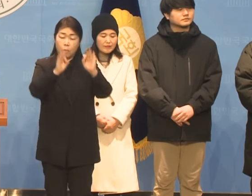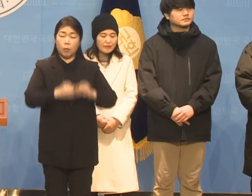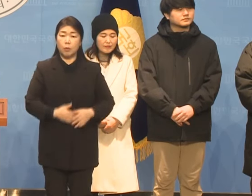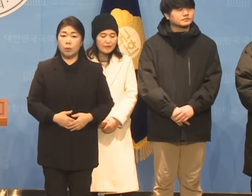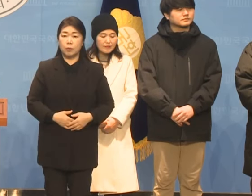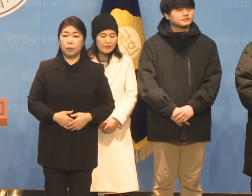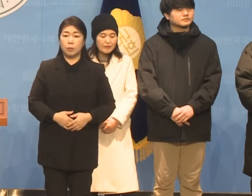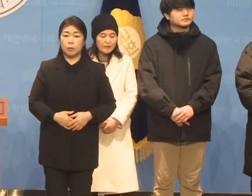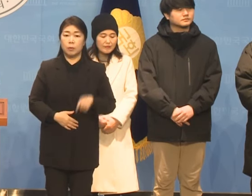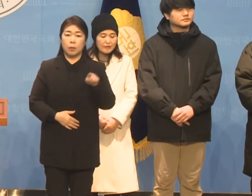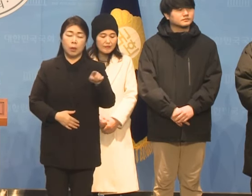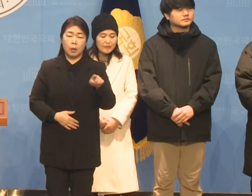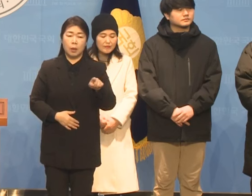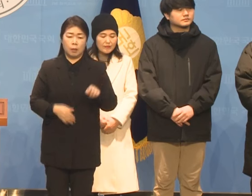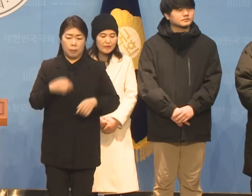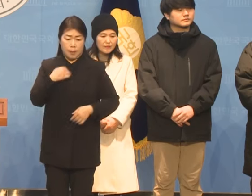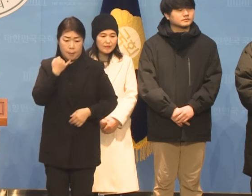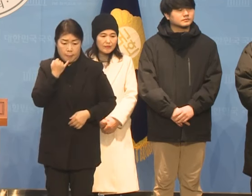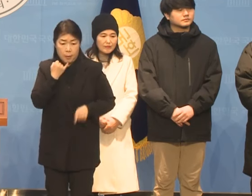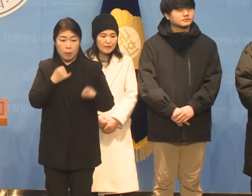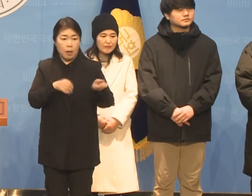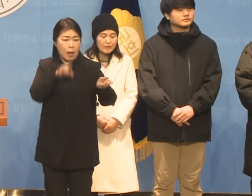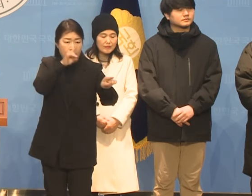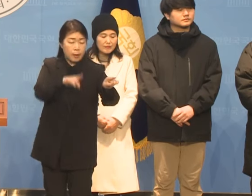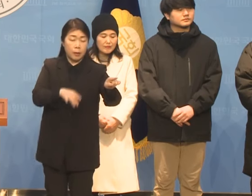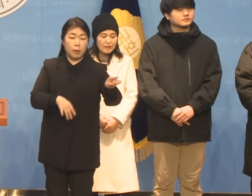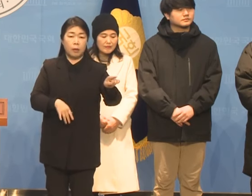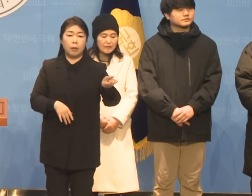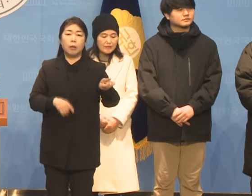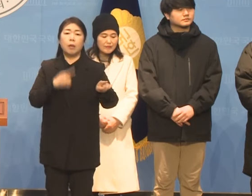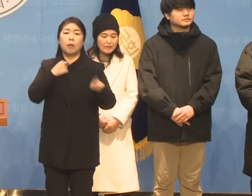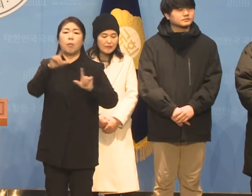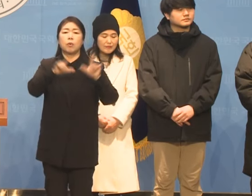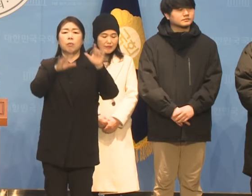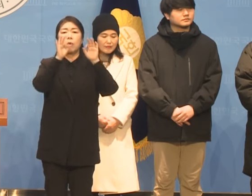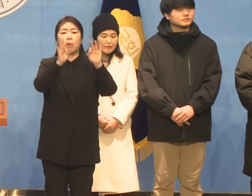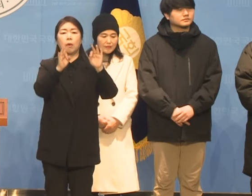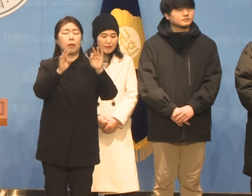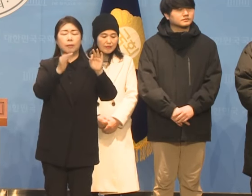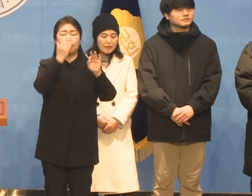내로남불의 신물이 난 우리 국민이 계란으로 바위를 깨는